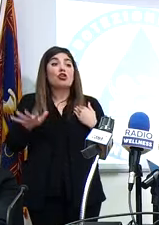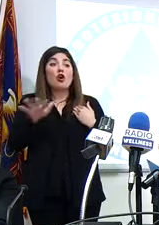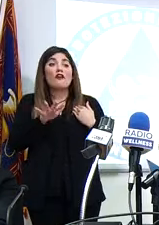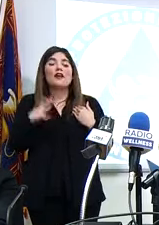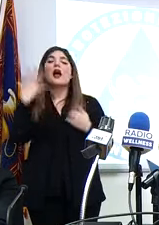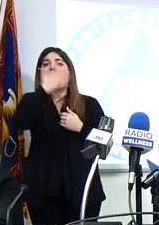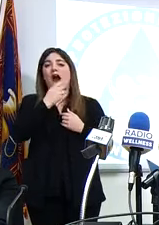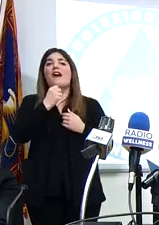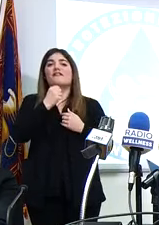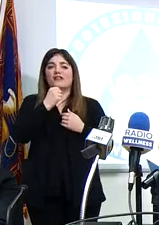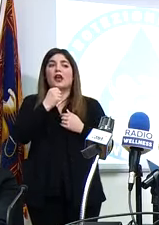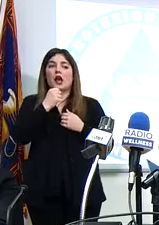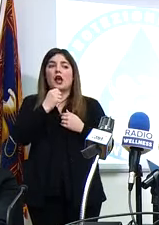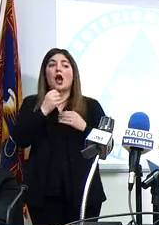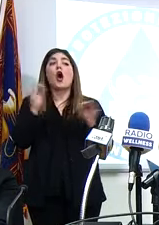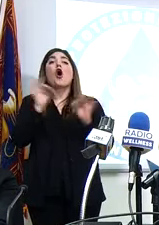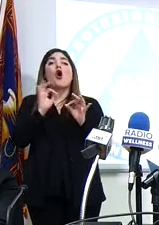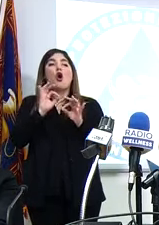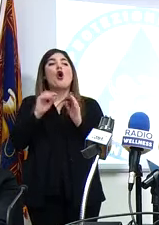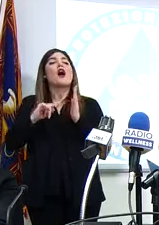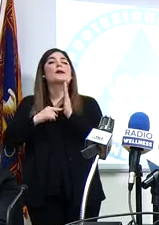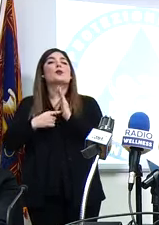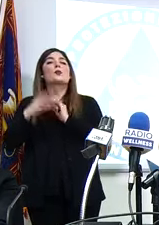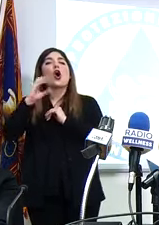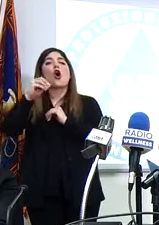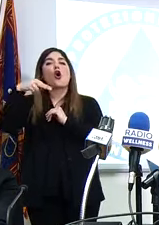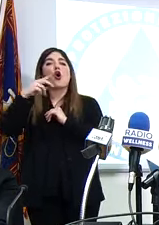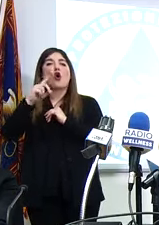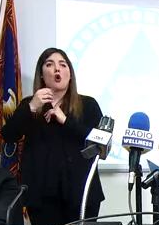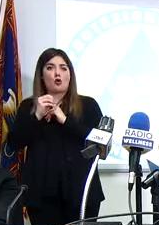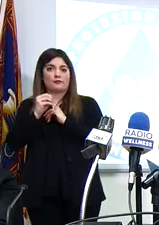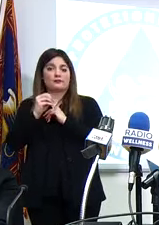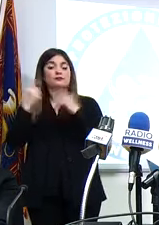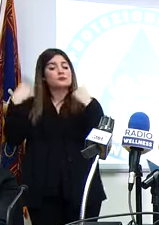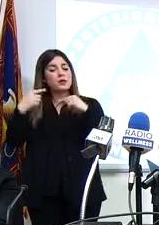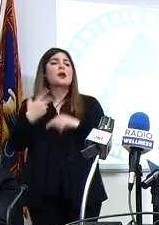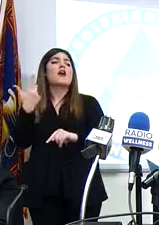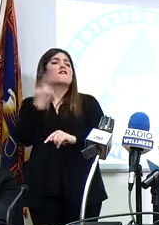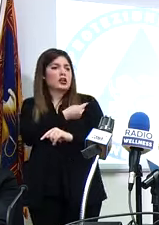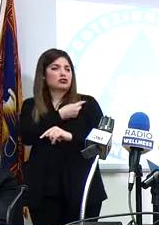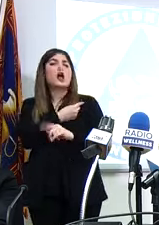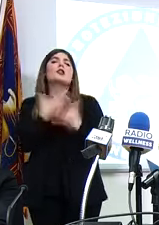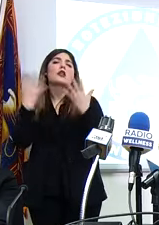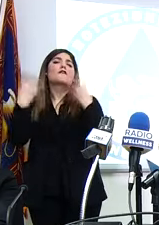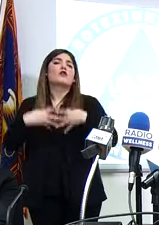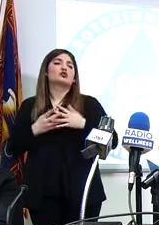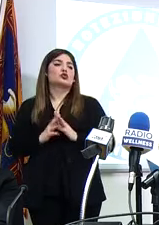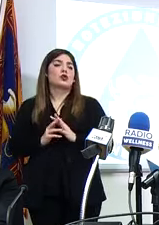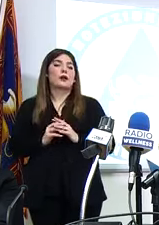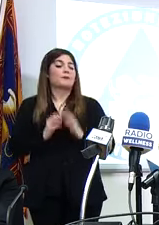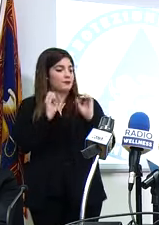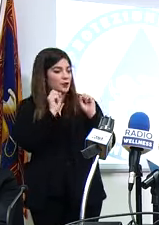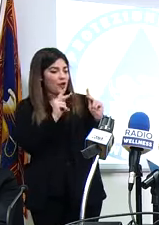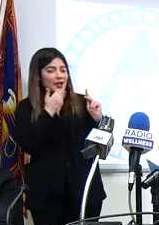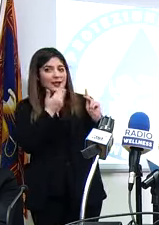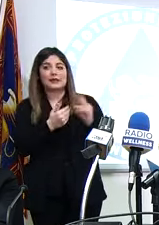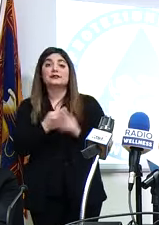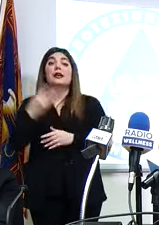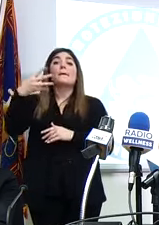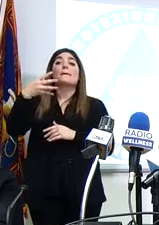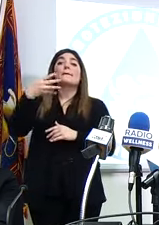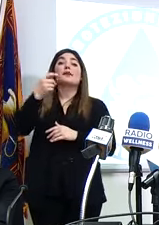nella Repubblica Democratica del Congo. Sono stati vaccinati con efficacia. Grazie. Marchiori,